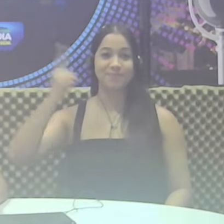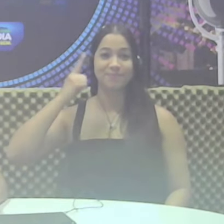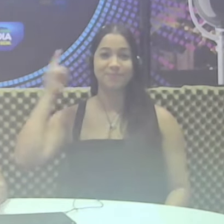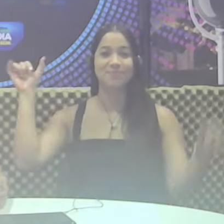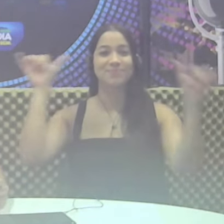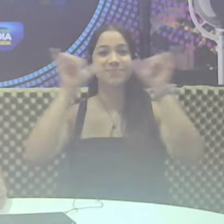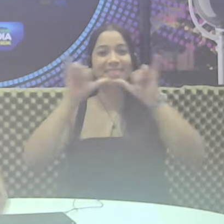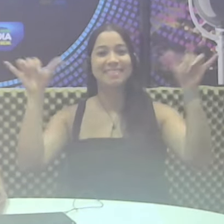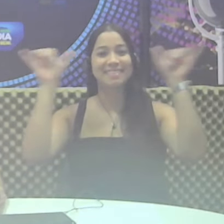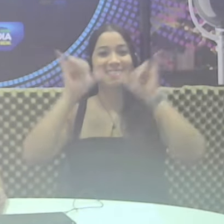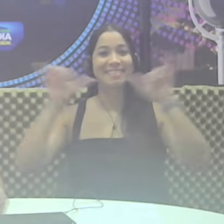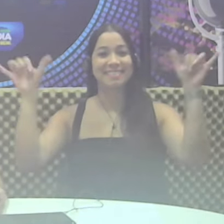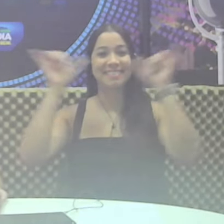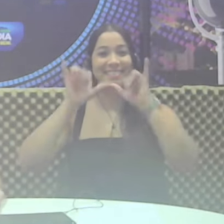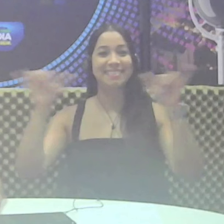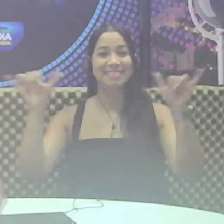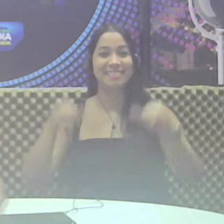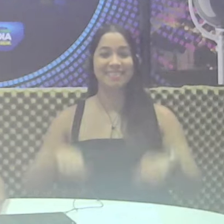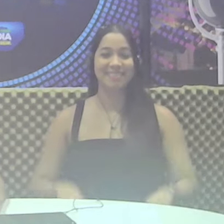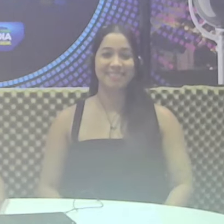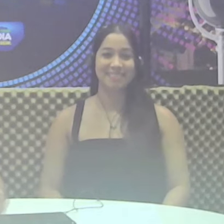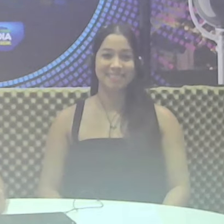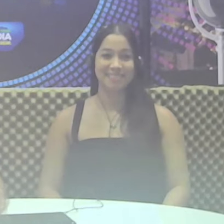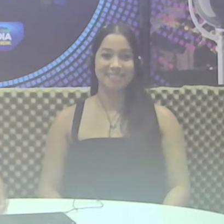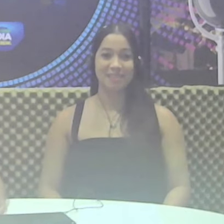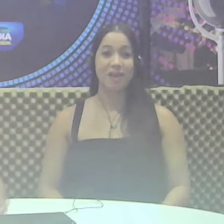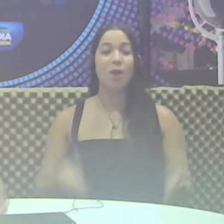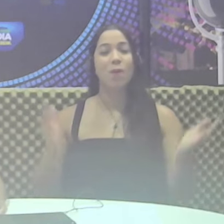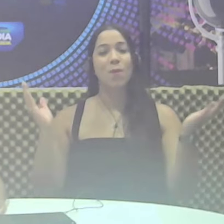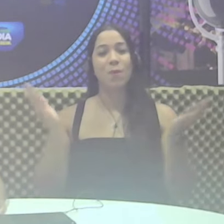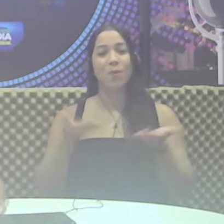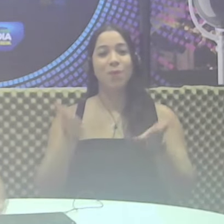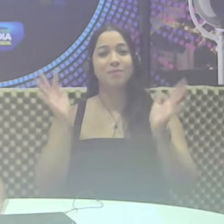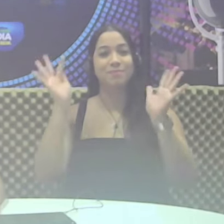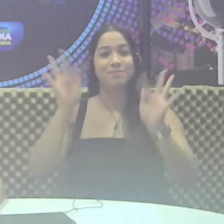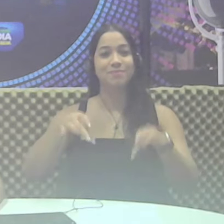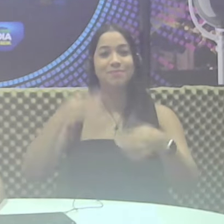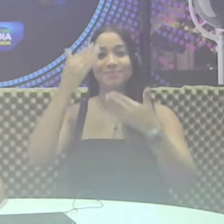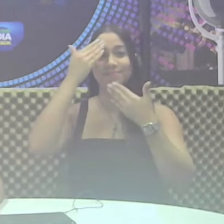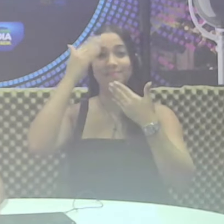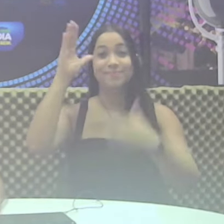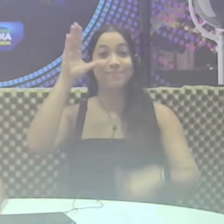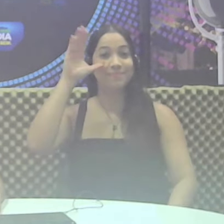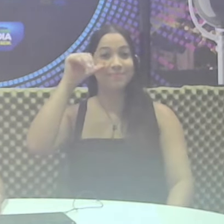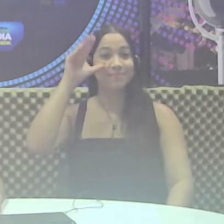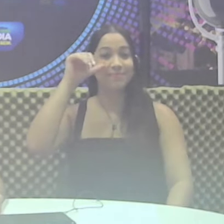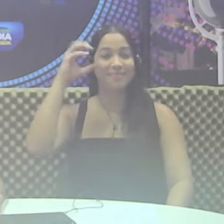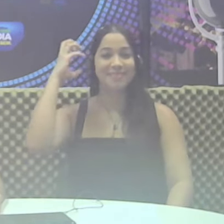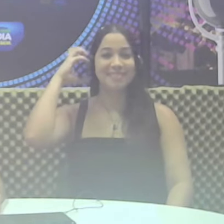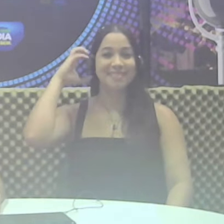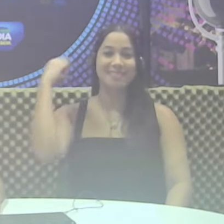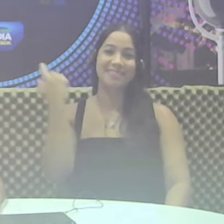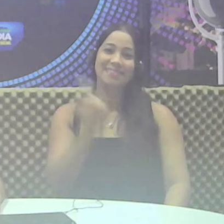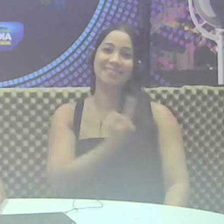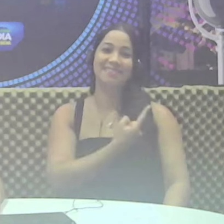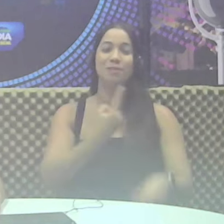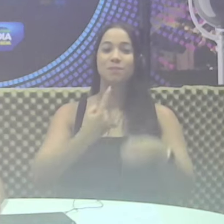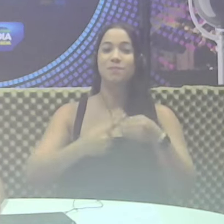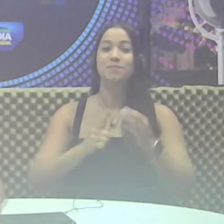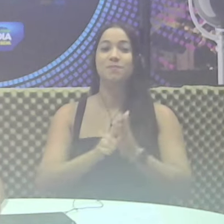Giro de notícias. A edição de hoje fica por aqui. Obrigado pela sua audiência, Rádio Nossa